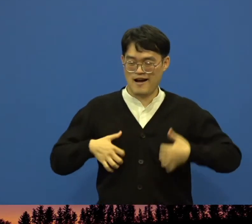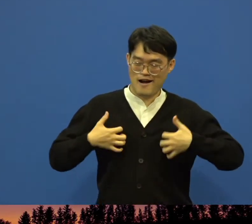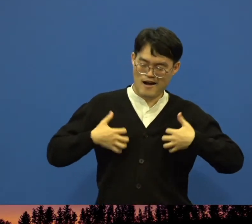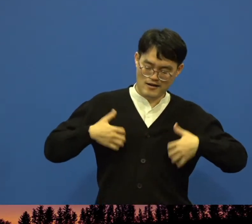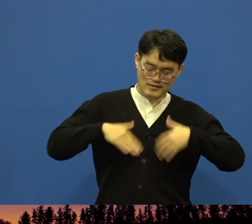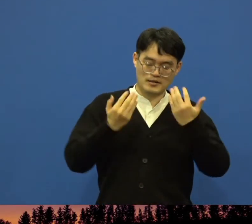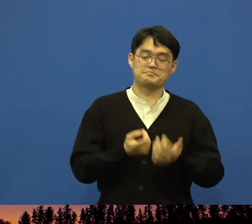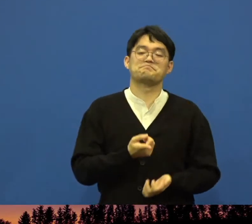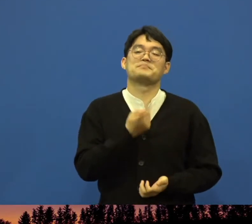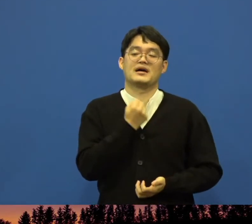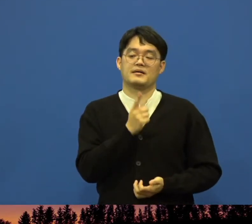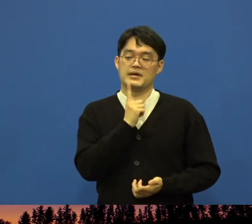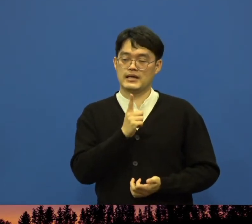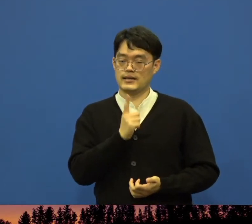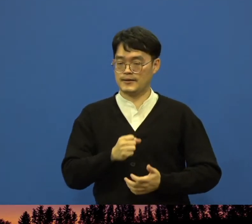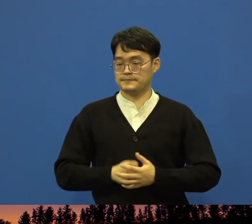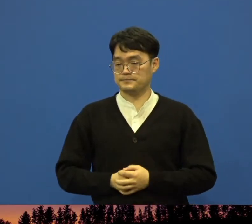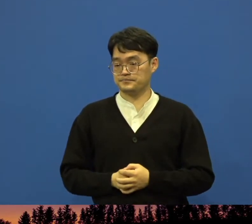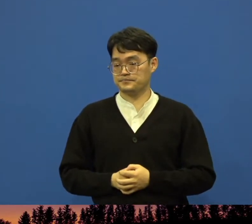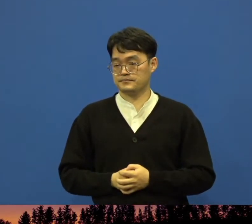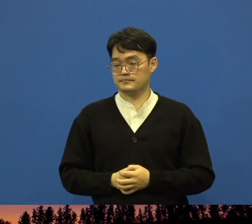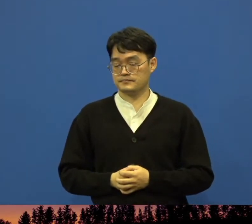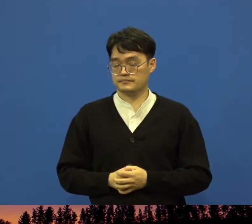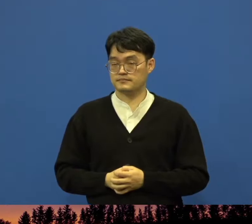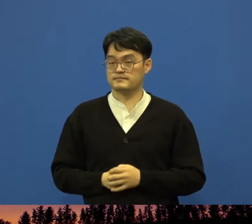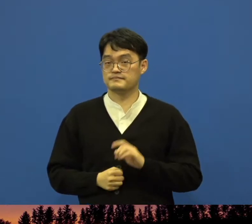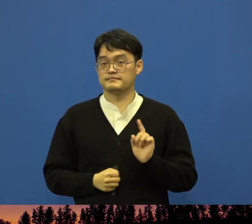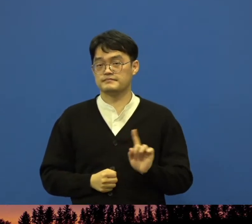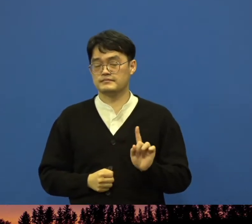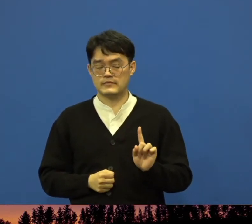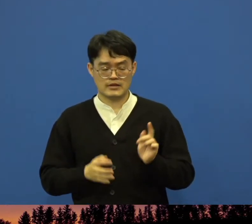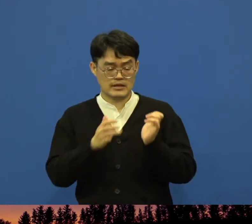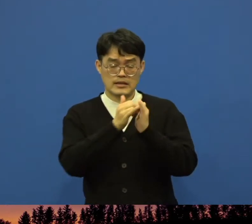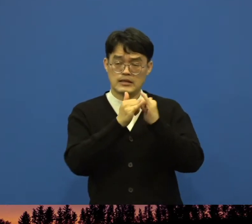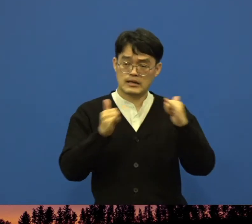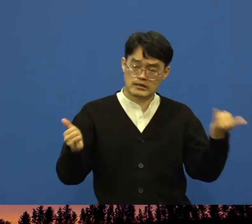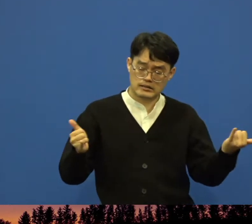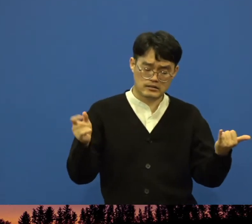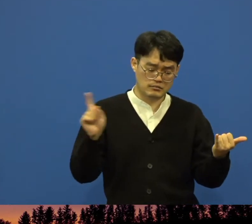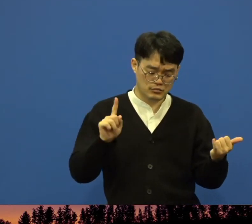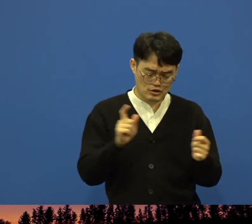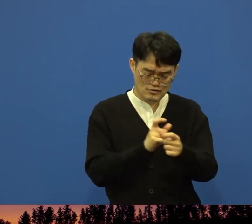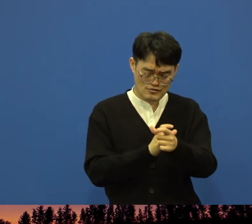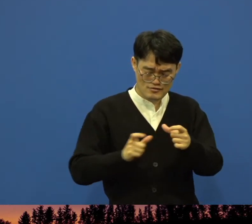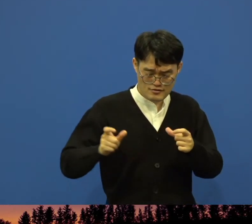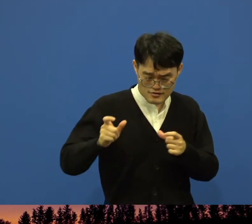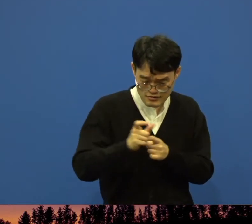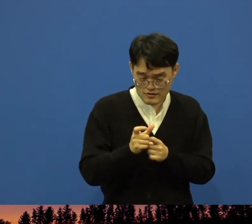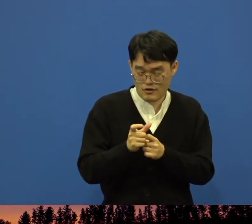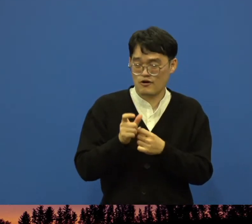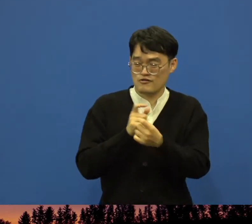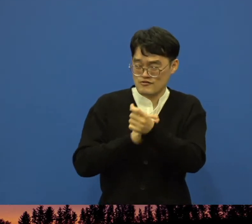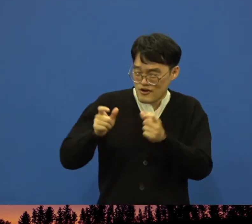거 다 해봤다는 거예요. 자, 여기에서 뭘 가르치는 거예요? 인간은 갈수록 좀 더 높은 강도를 이제 찾는 거예요. 더 높은